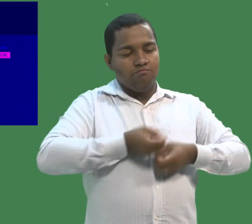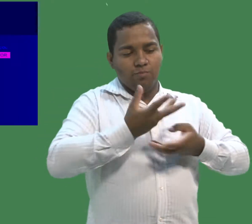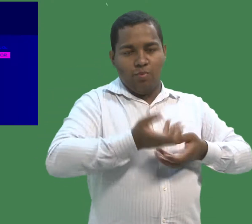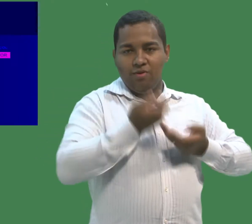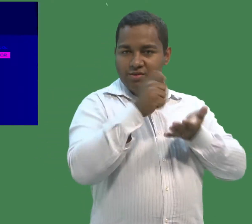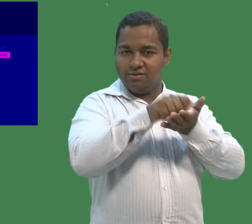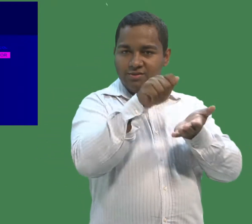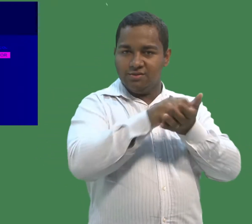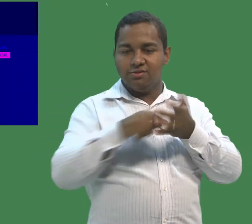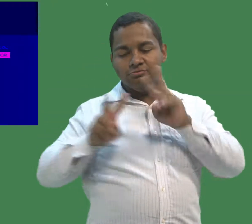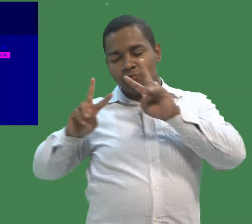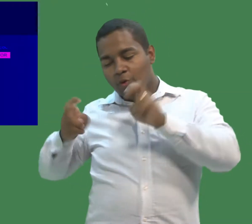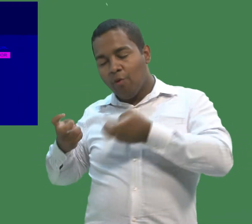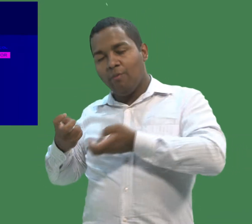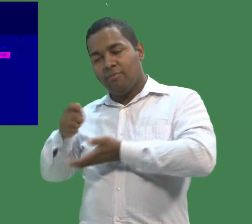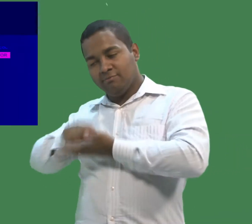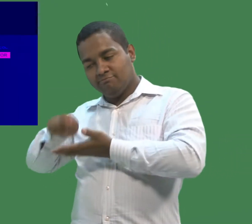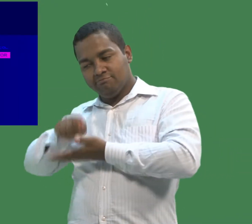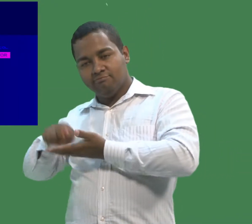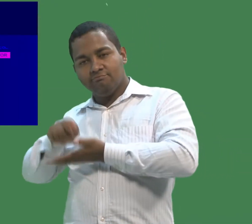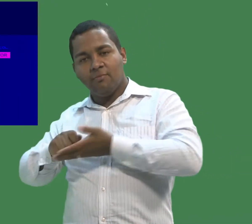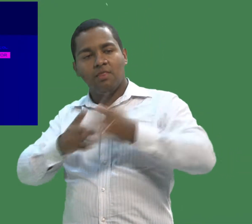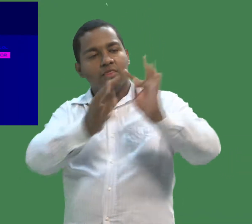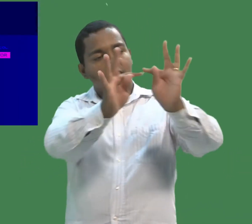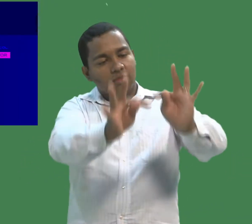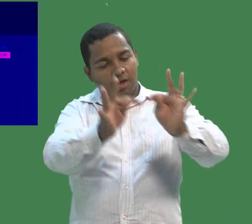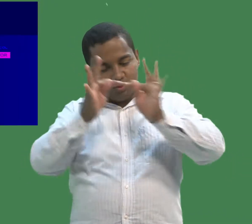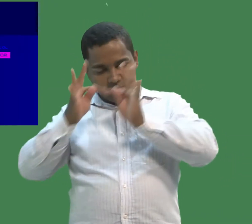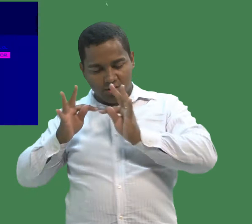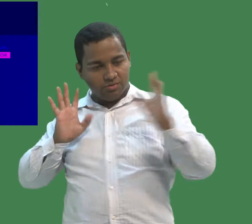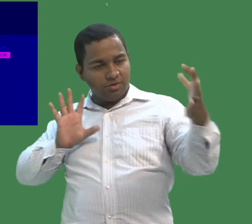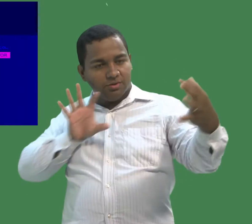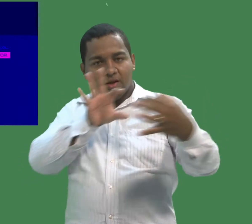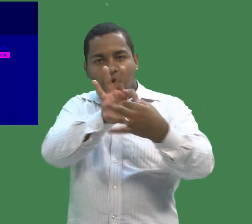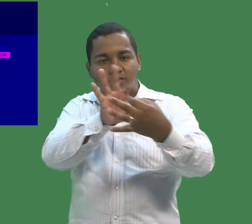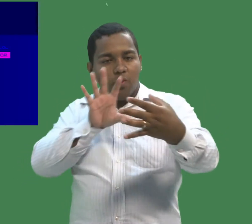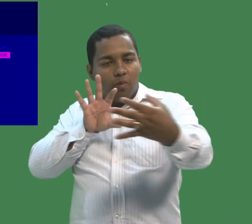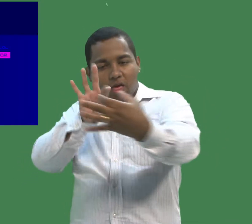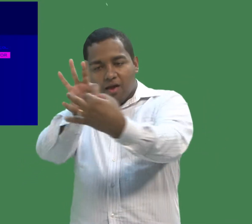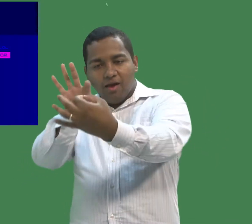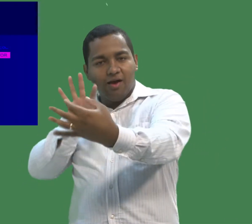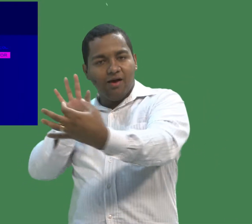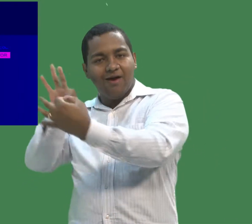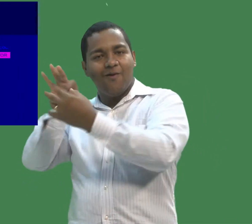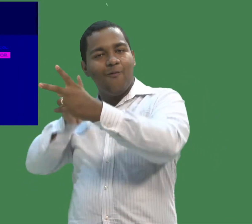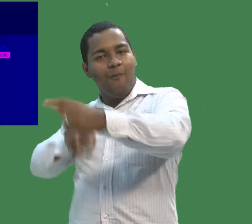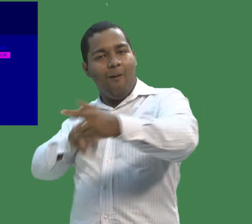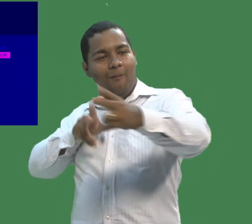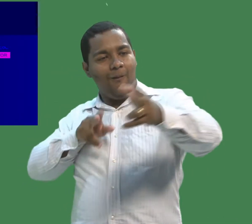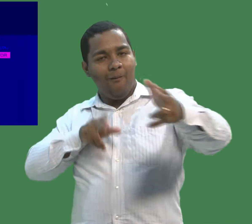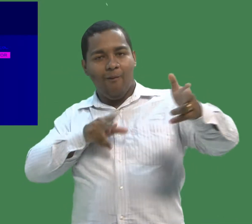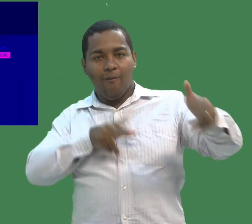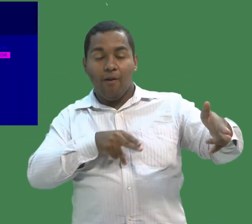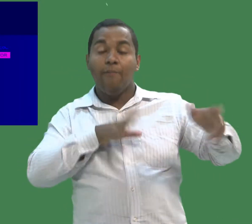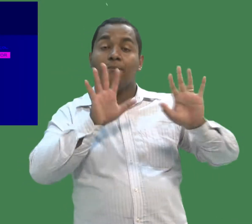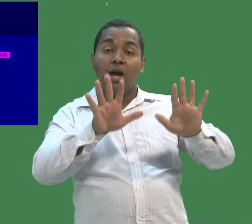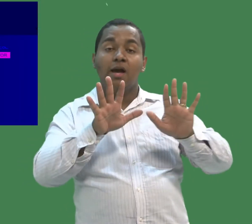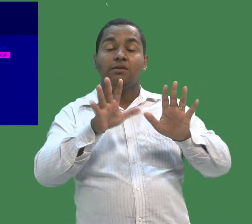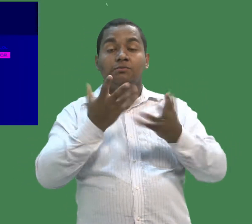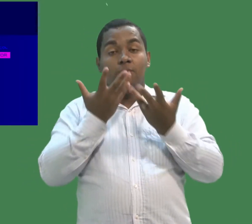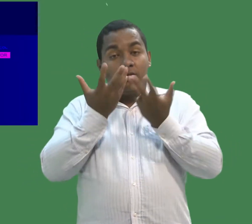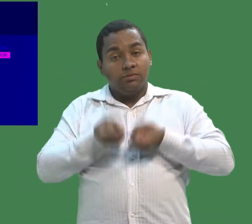de poesia sobre a poesia, de um texto sobre um texto. Então, através disso, nós vamos perceber que vai estar centrado na mensagem como um